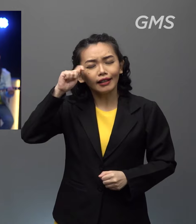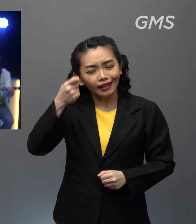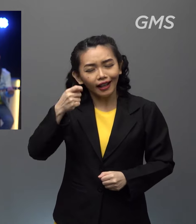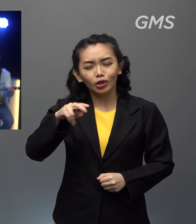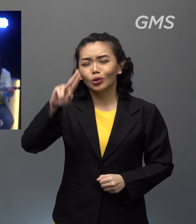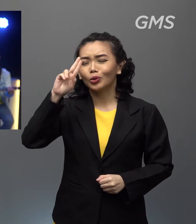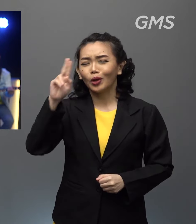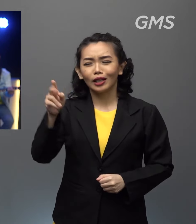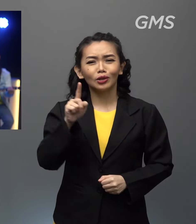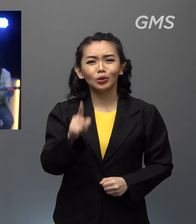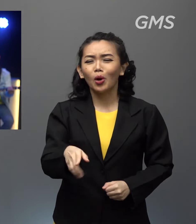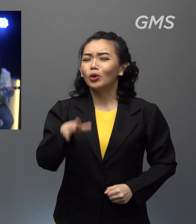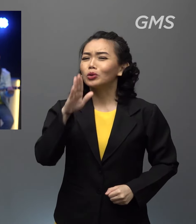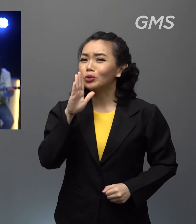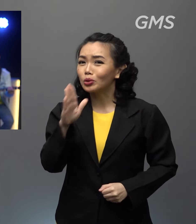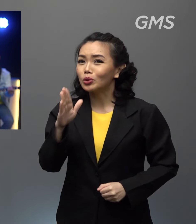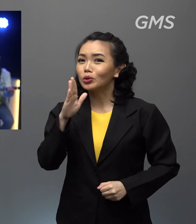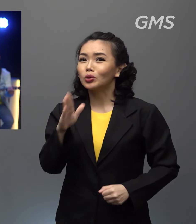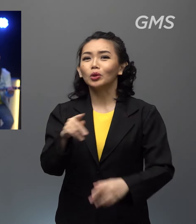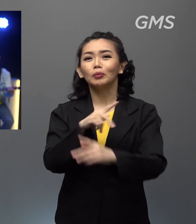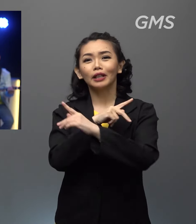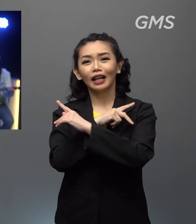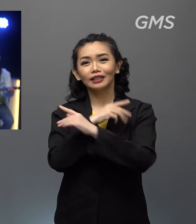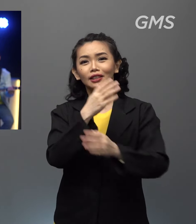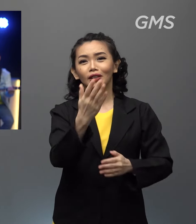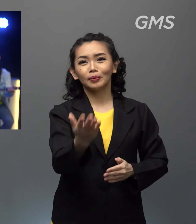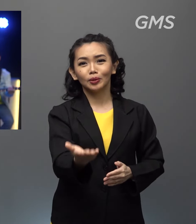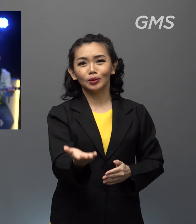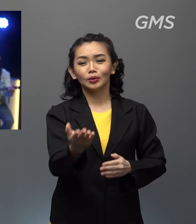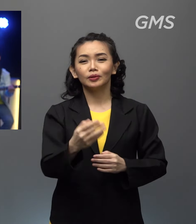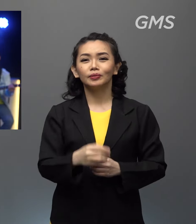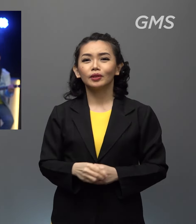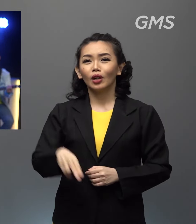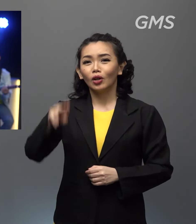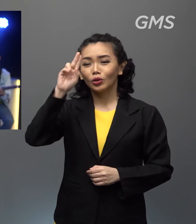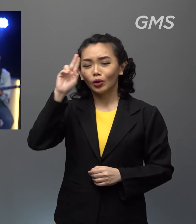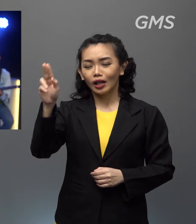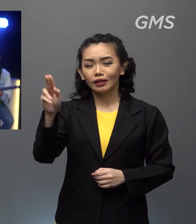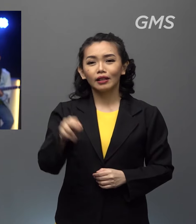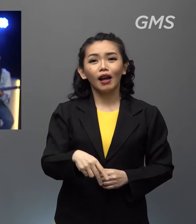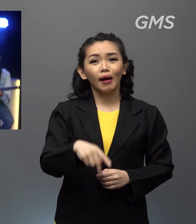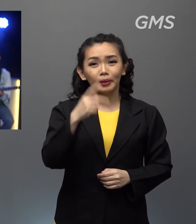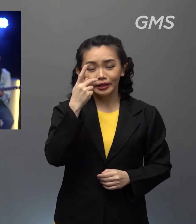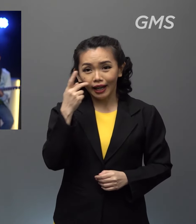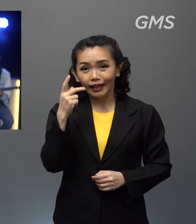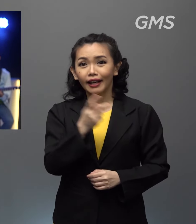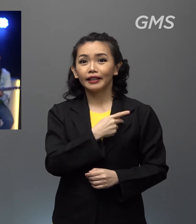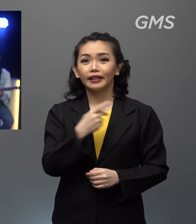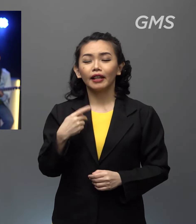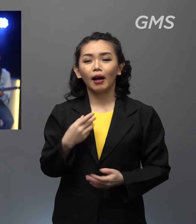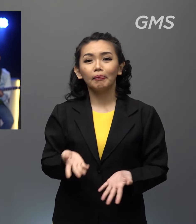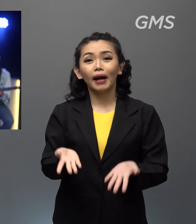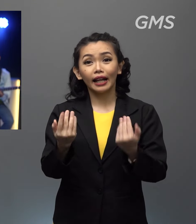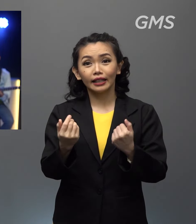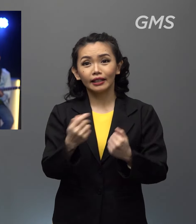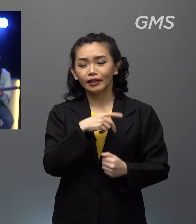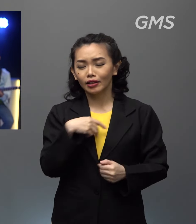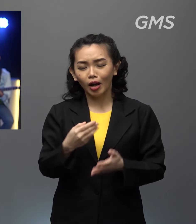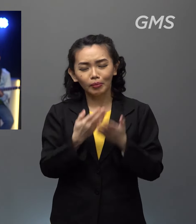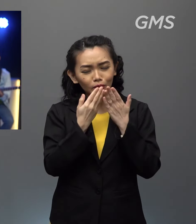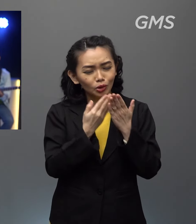kita, dan dia ada di dekat kita, dialah naungan kita. Mari kita mengucap syukur atas tubuh dan darah Kristus